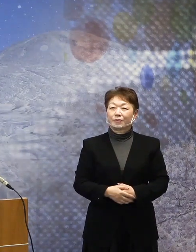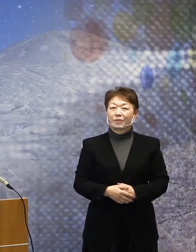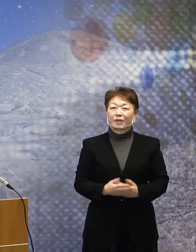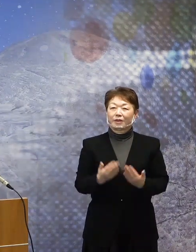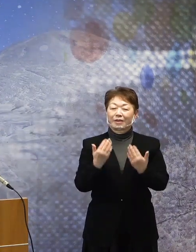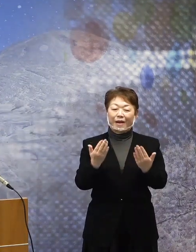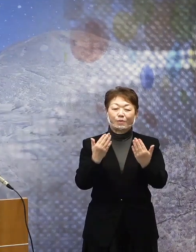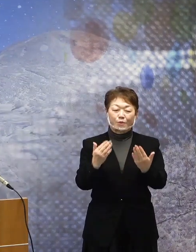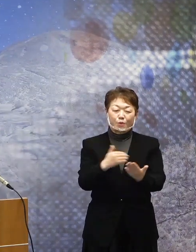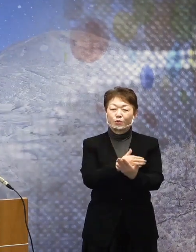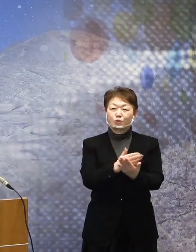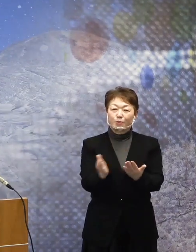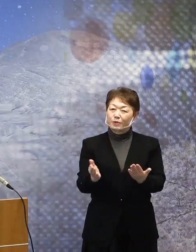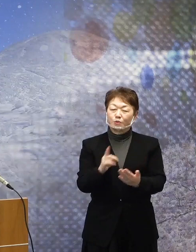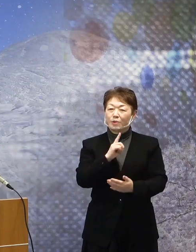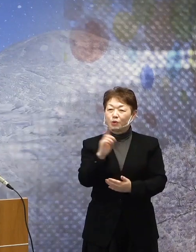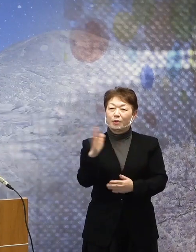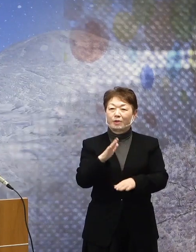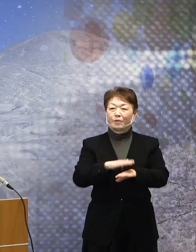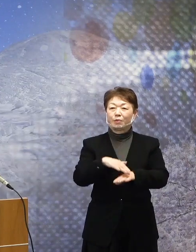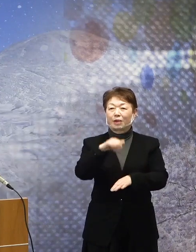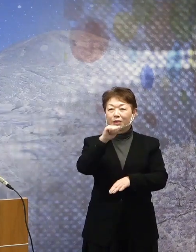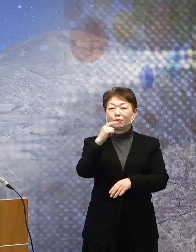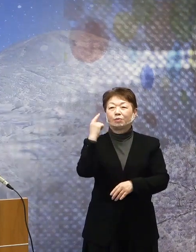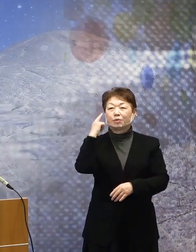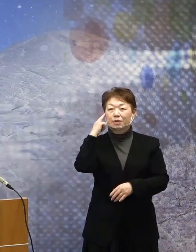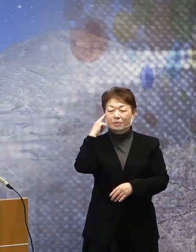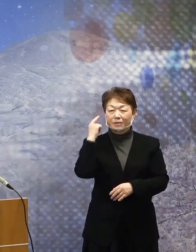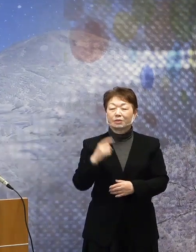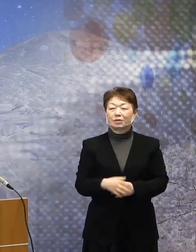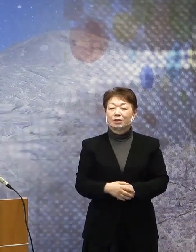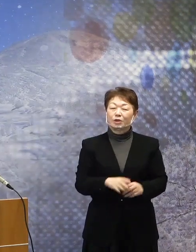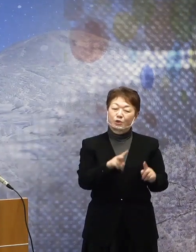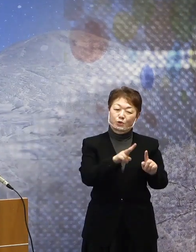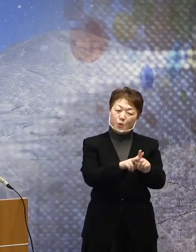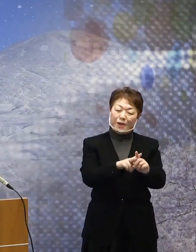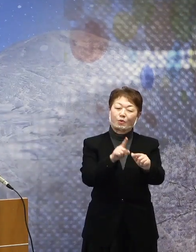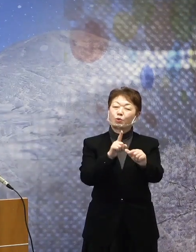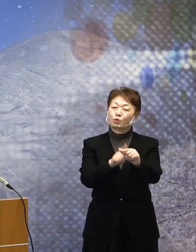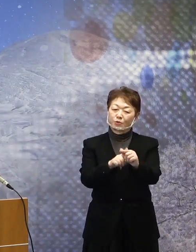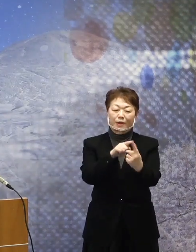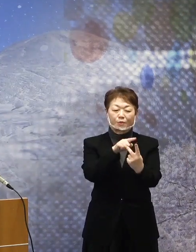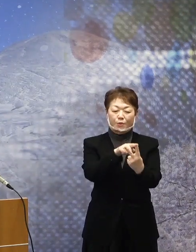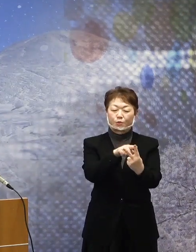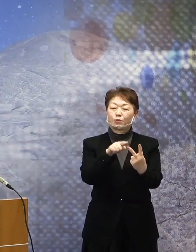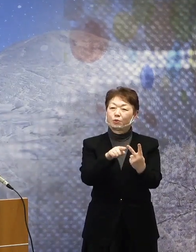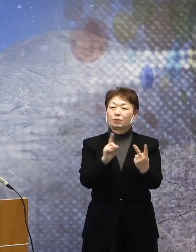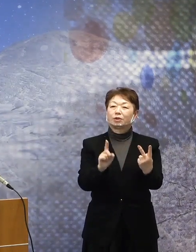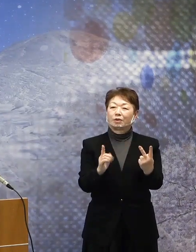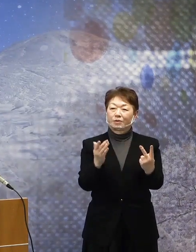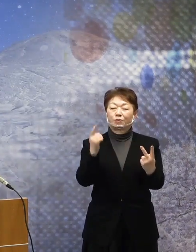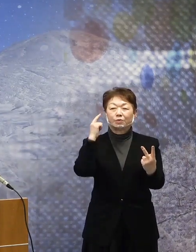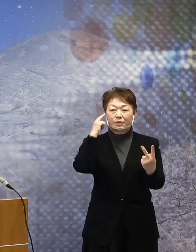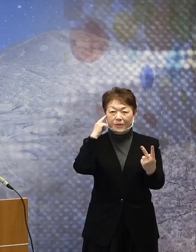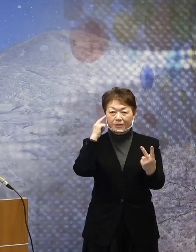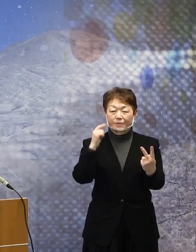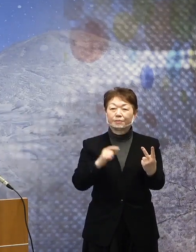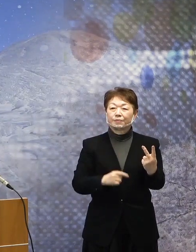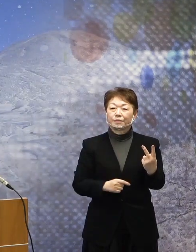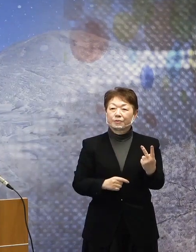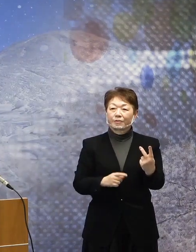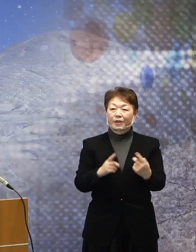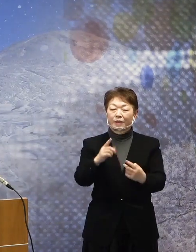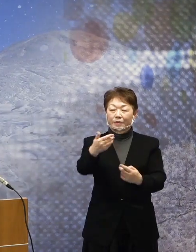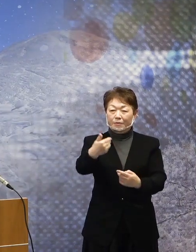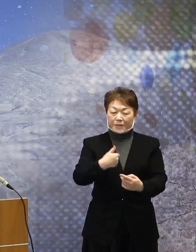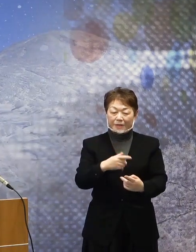種別は申し上げない方がよろしいと思いますので、そこは我々が持つので 小学校か中学校のどちらかです。 どちらかの1校が一応休校と